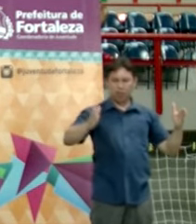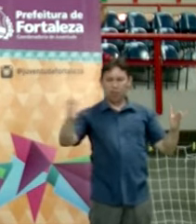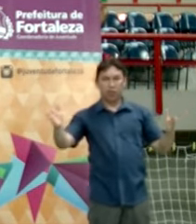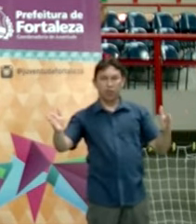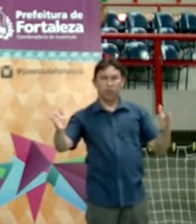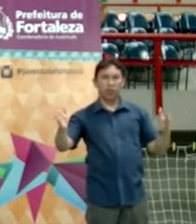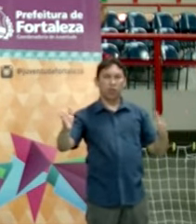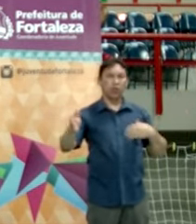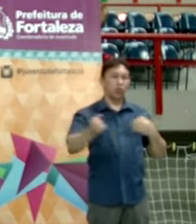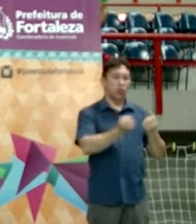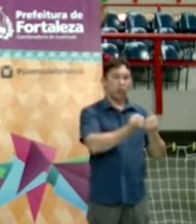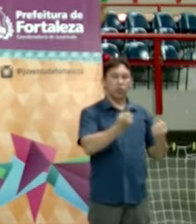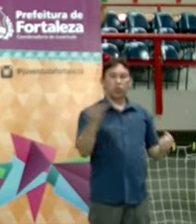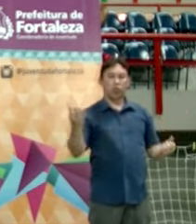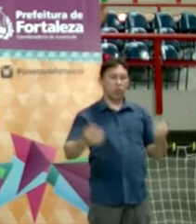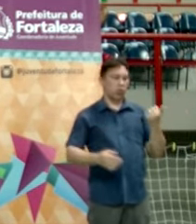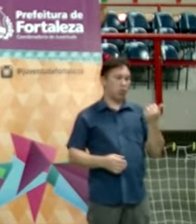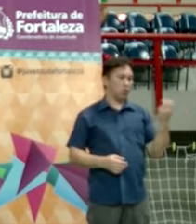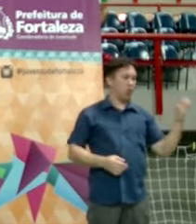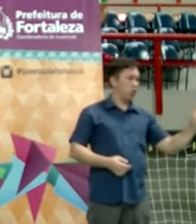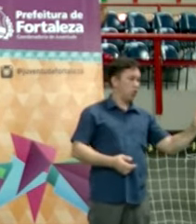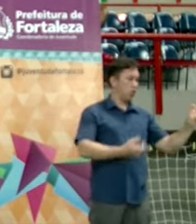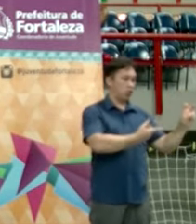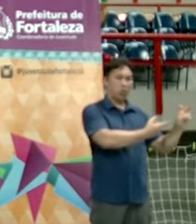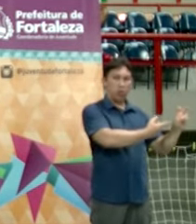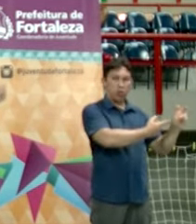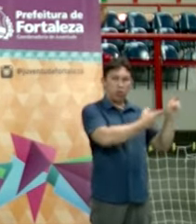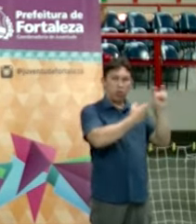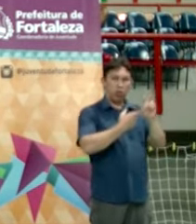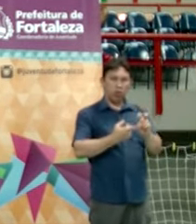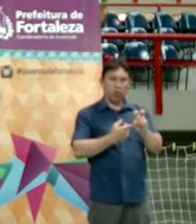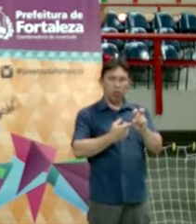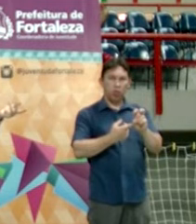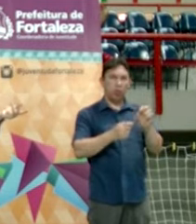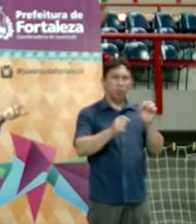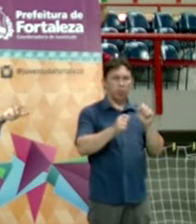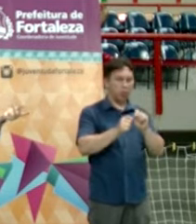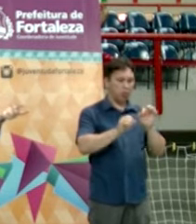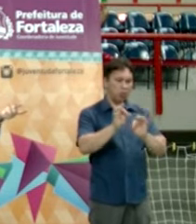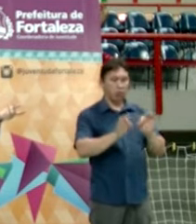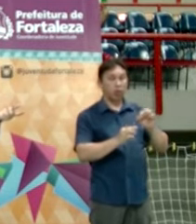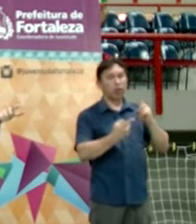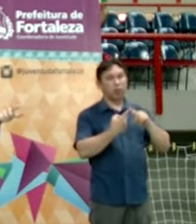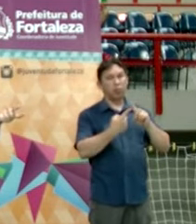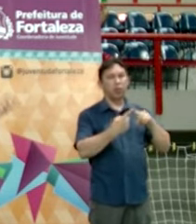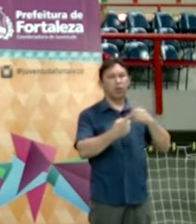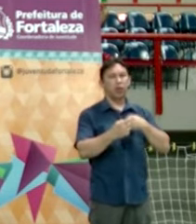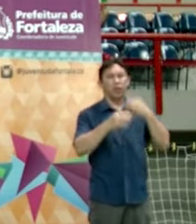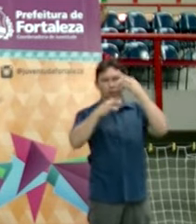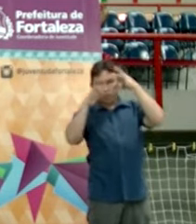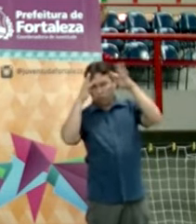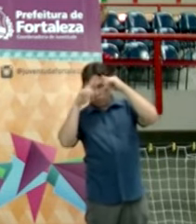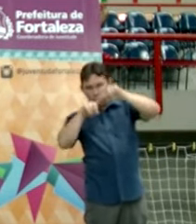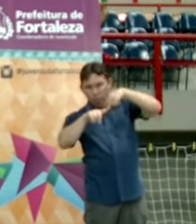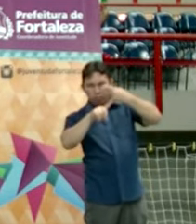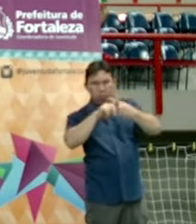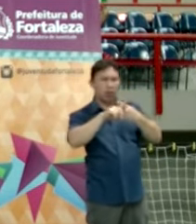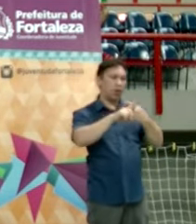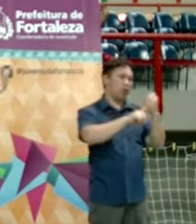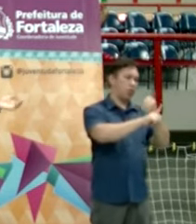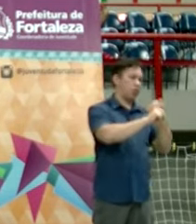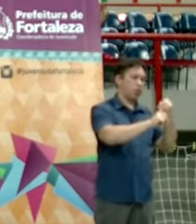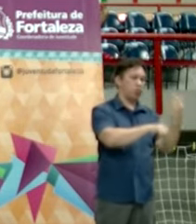Então, são 15 questões, mas dessas 15 questões, lembre que você tem que dividir com a sociologia também. Tá? Então,